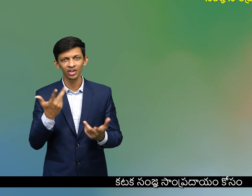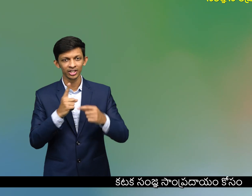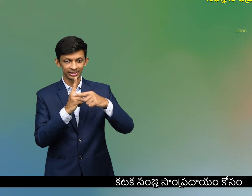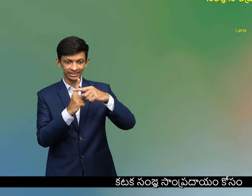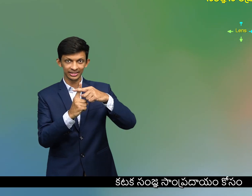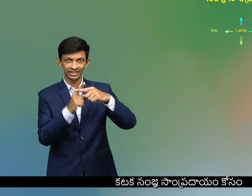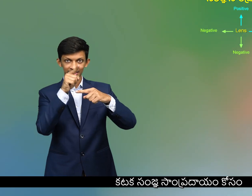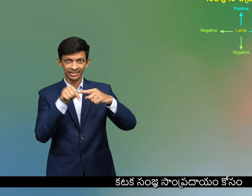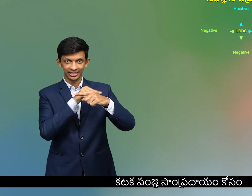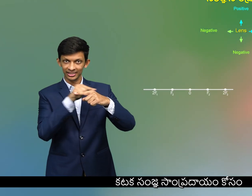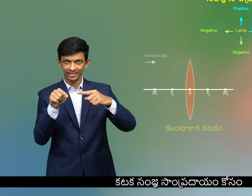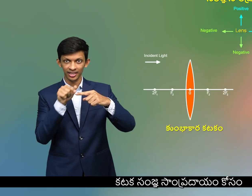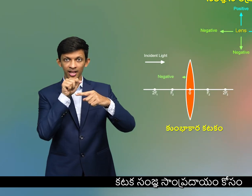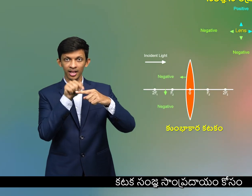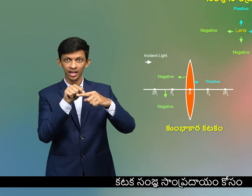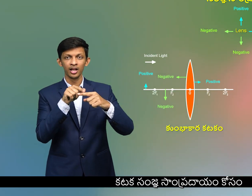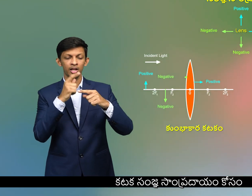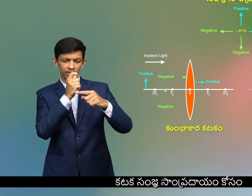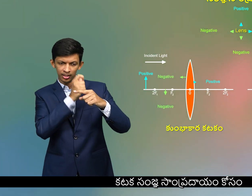కటక సంజ్ఞ సాంప్రదాయం కోసం